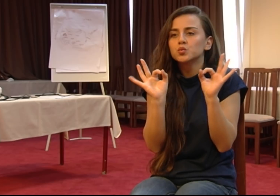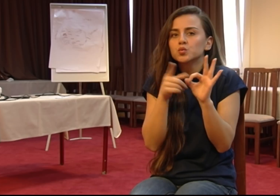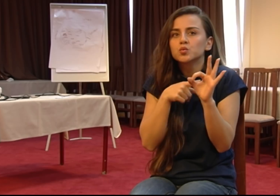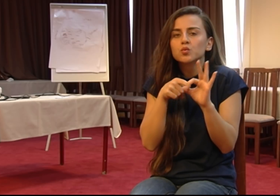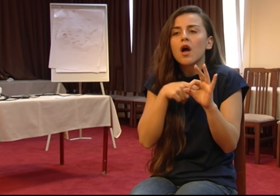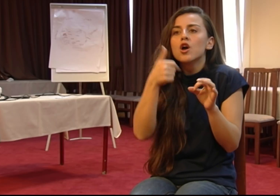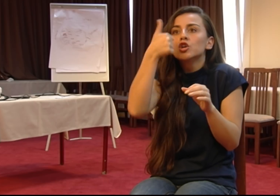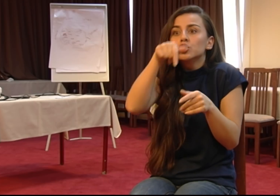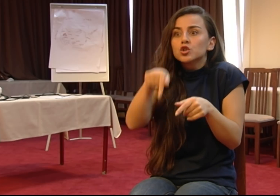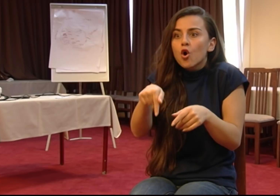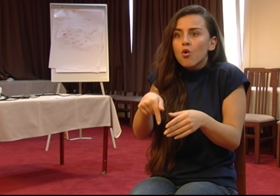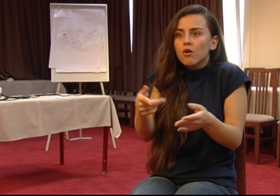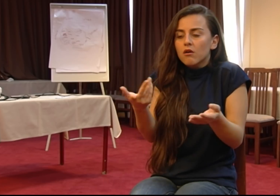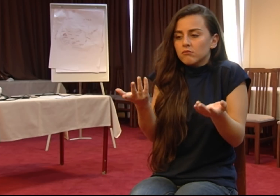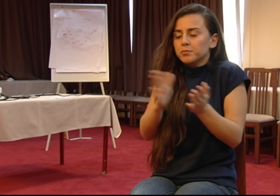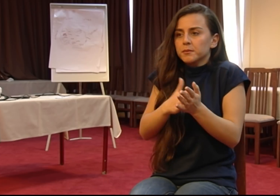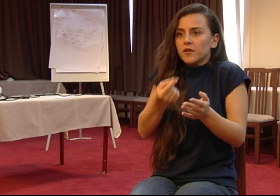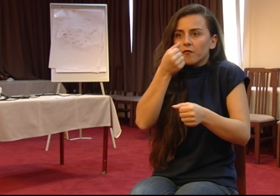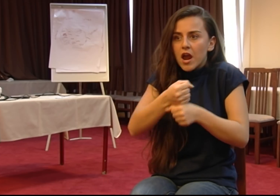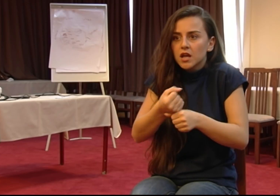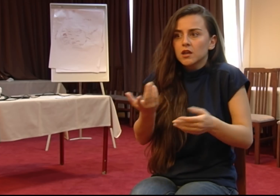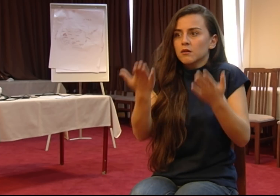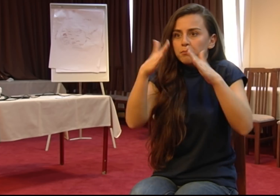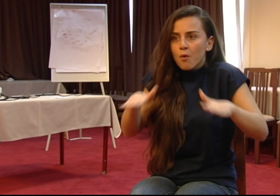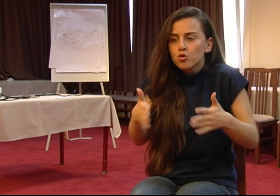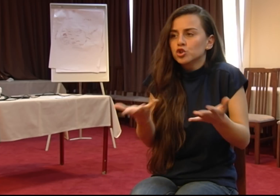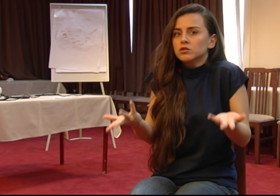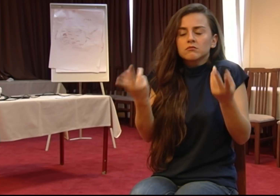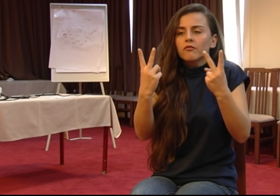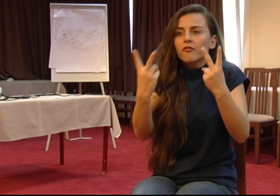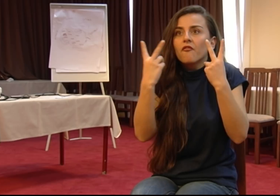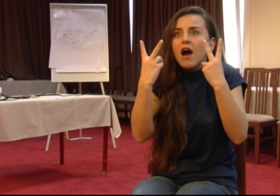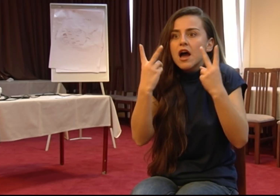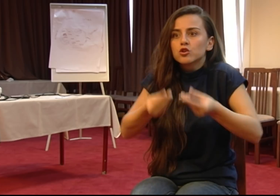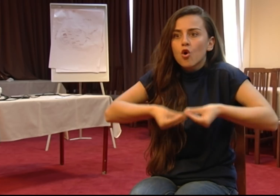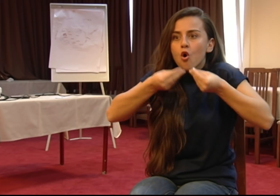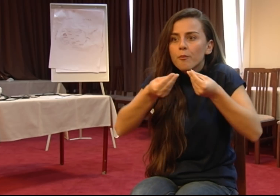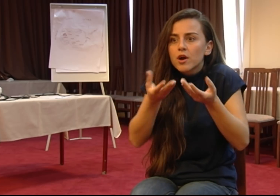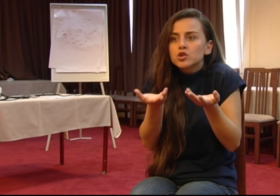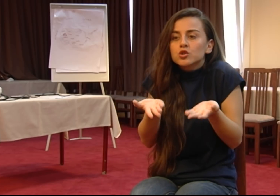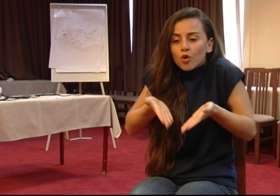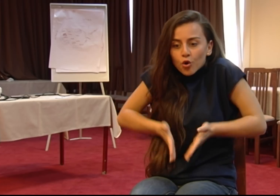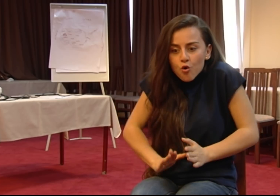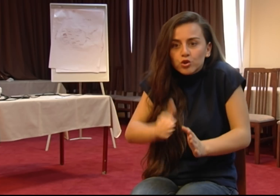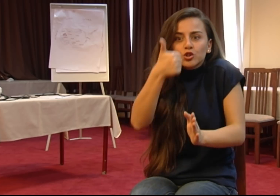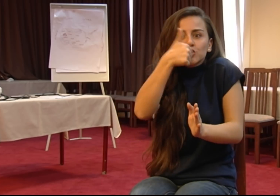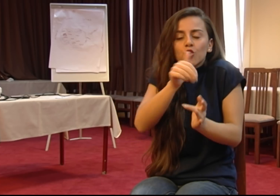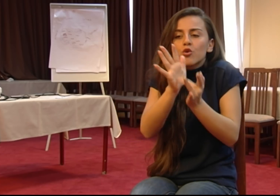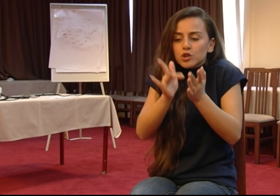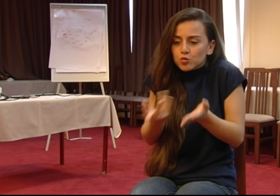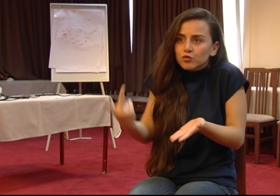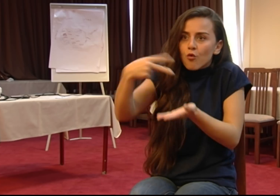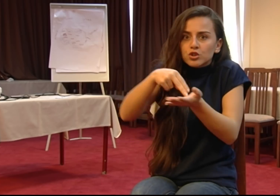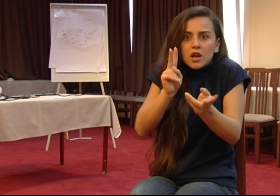нула. Например, што е Великден или Божик? Да ни објаснат за Христовото раѓање, како Исус воскреснал. Ве